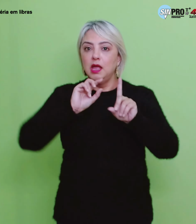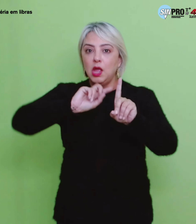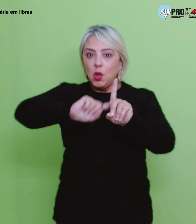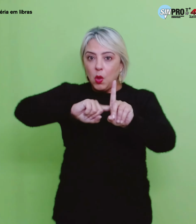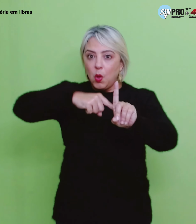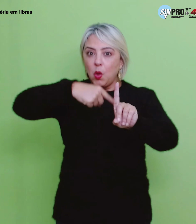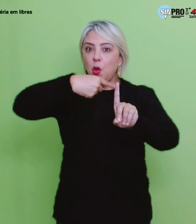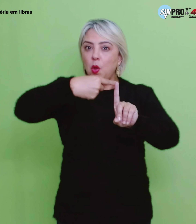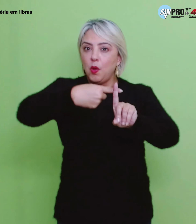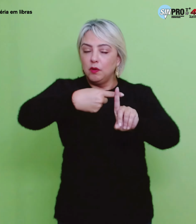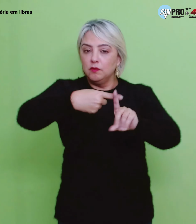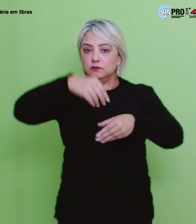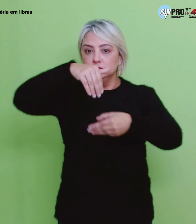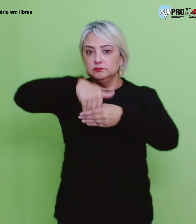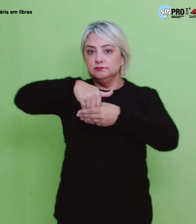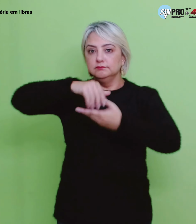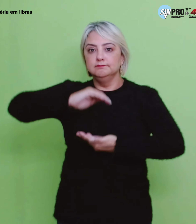ressaltar que o reajuste do fundo